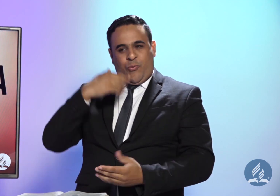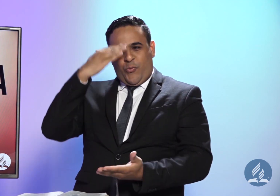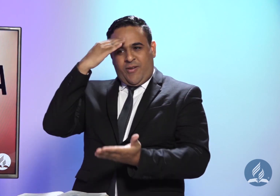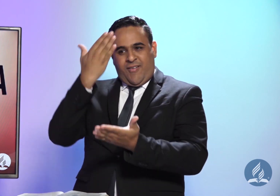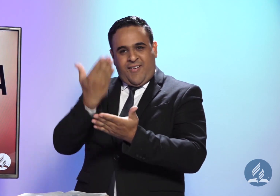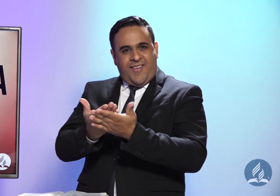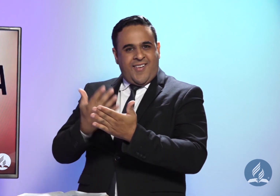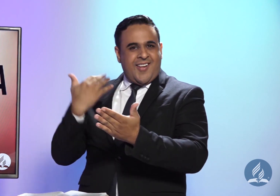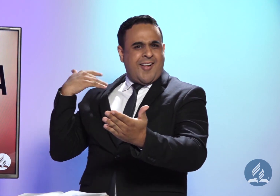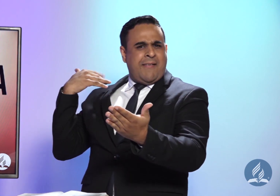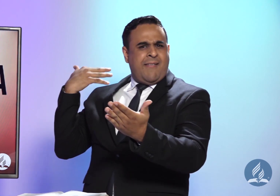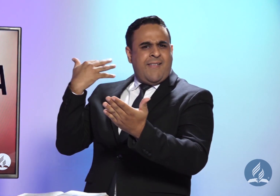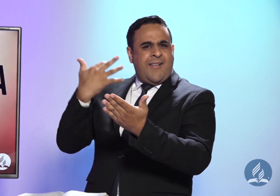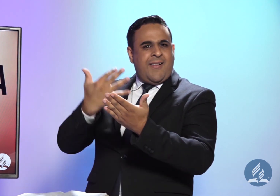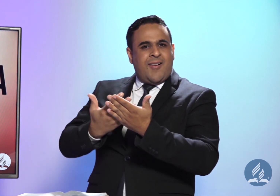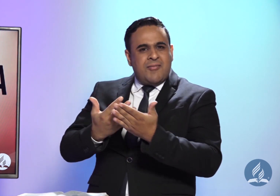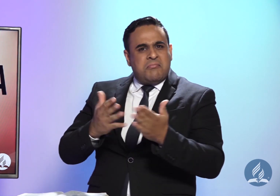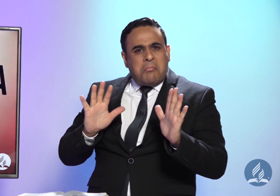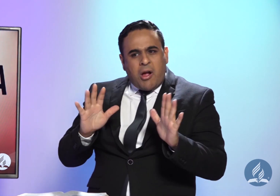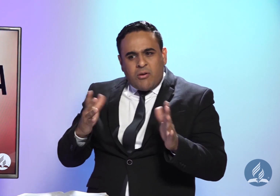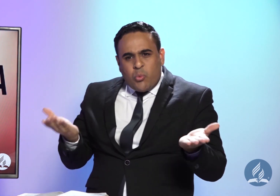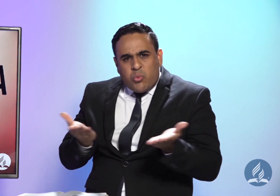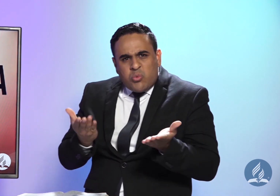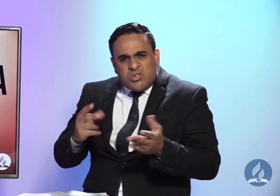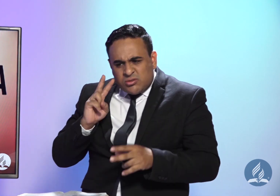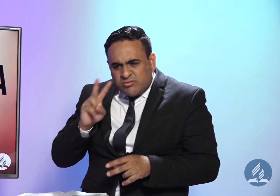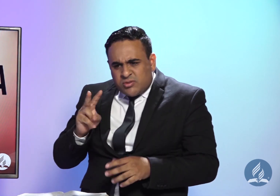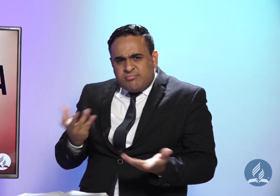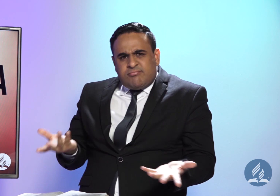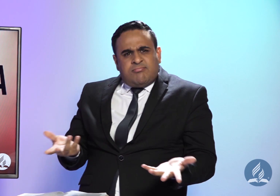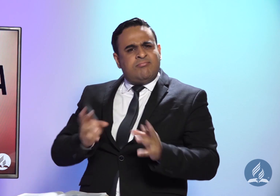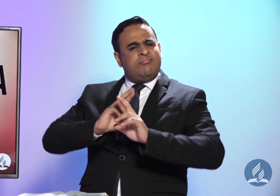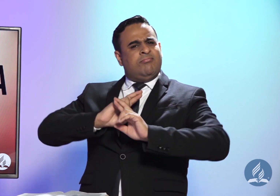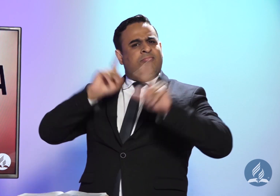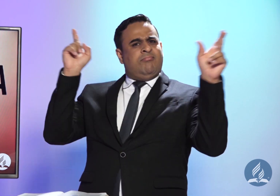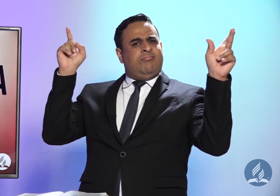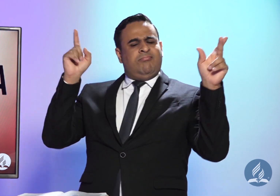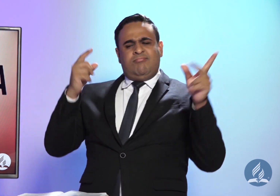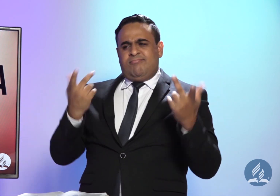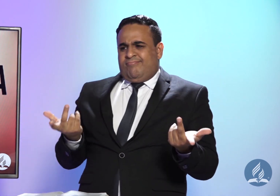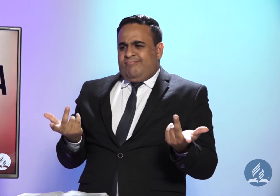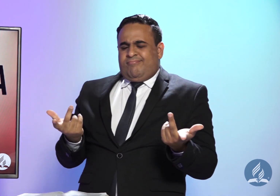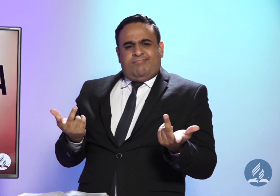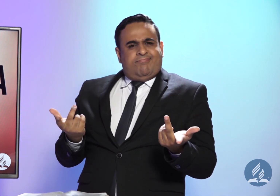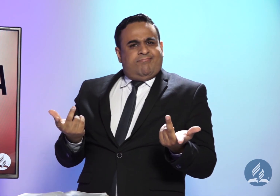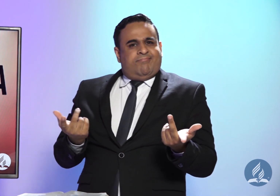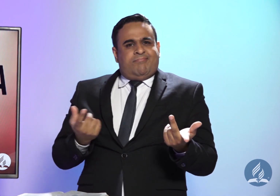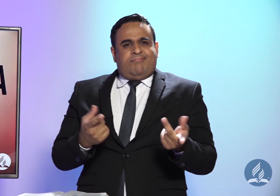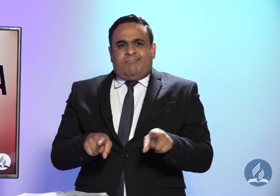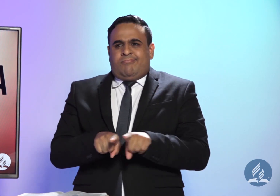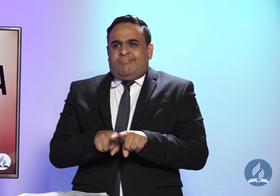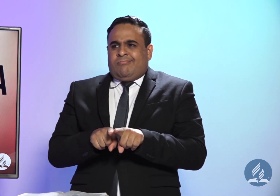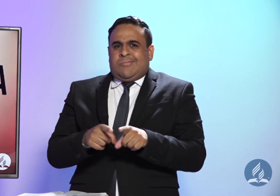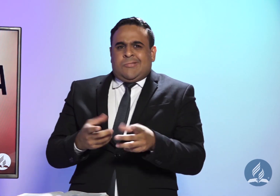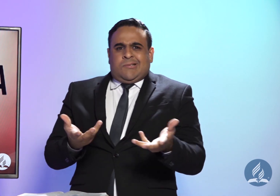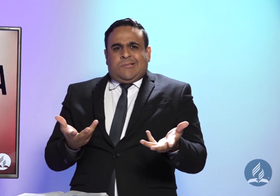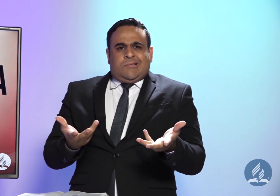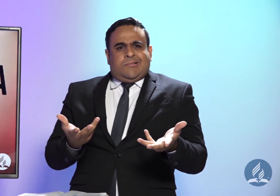uma decisão, estão perto de darem um passo de confiança, às vezes têm medo, às vezes